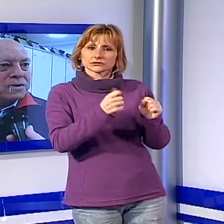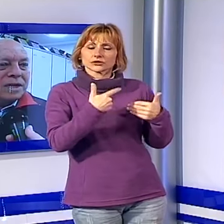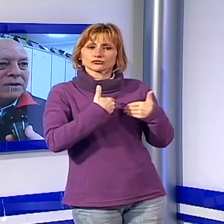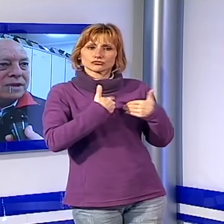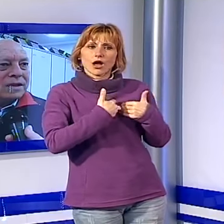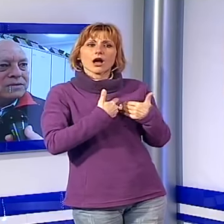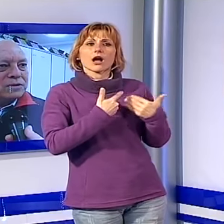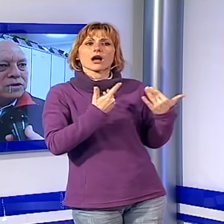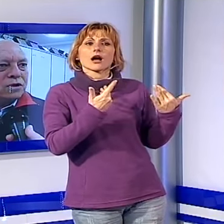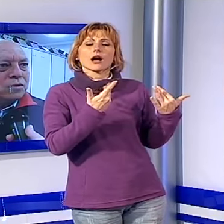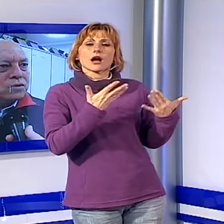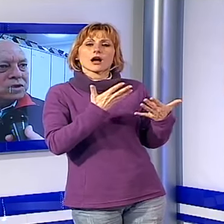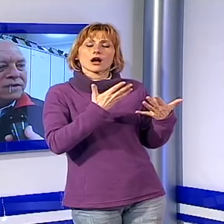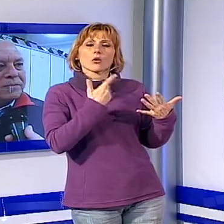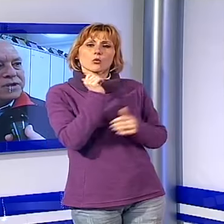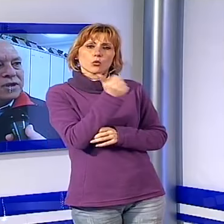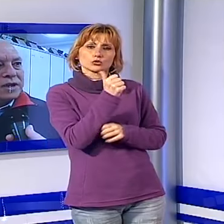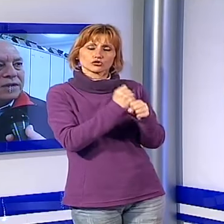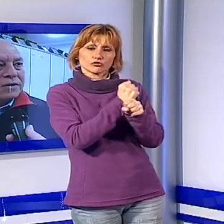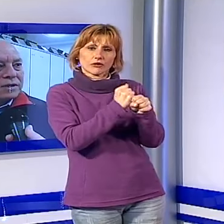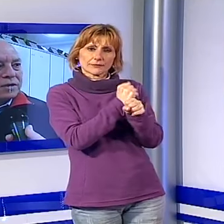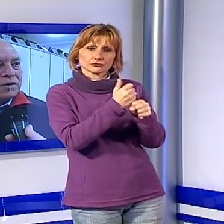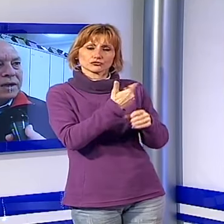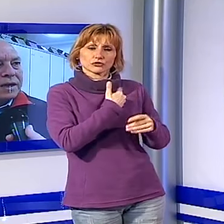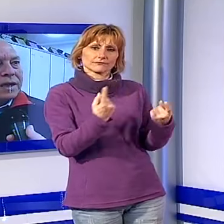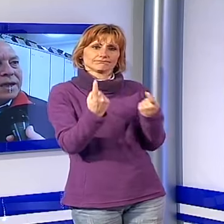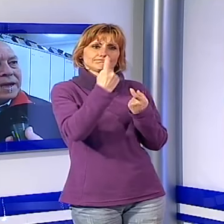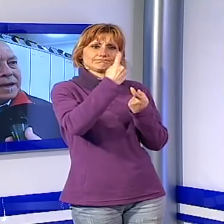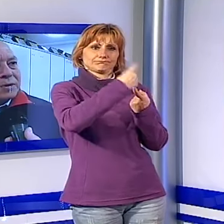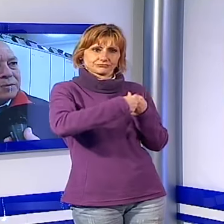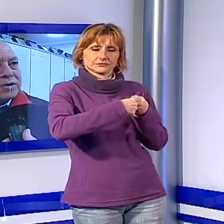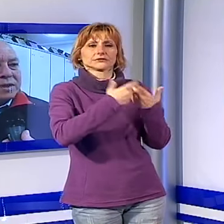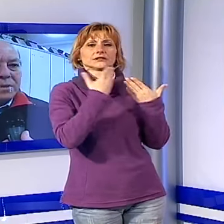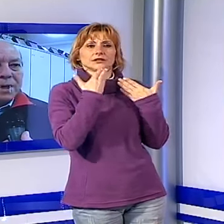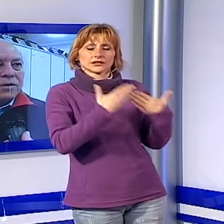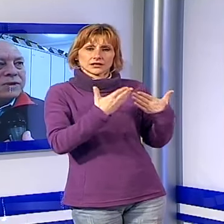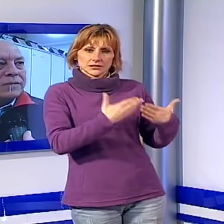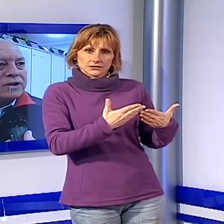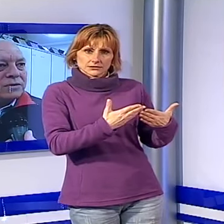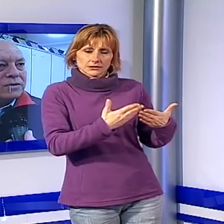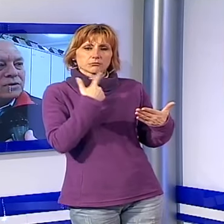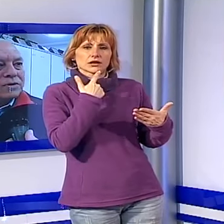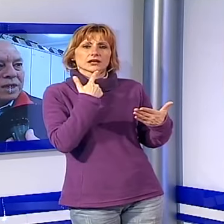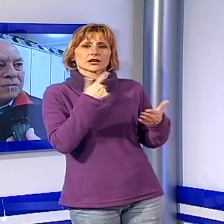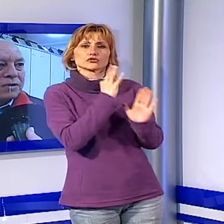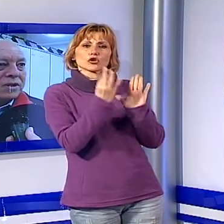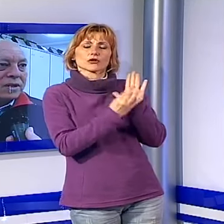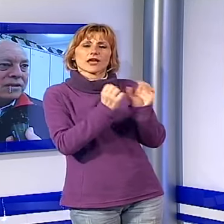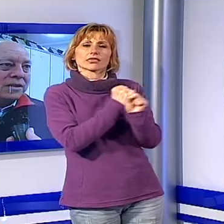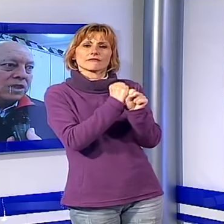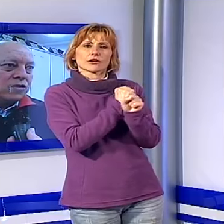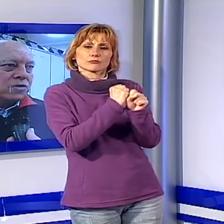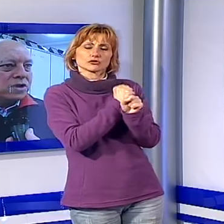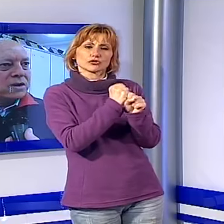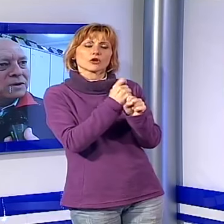abbiamo quest'anno di avere a disposizione 11 farmacie che hanno aderito alla proposta del Banco Farmaceutico contiamo di